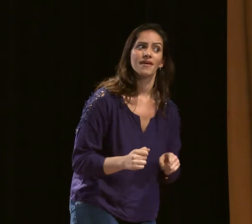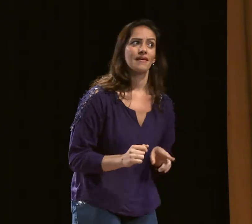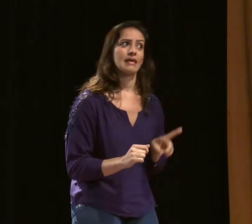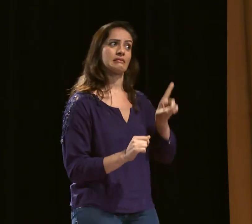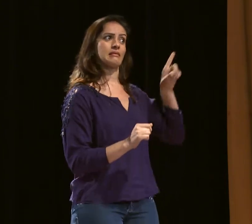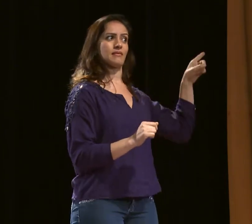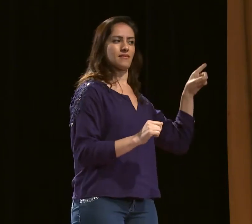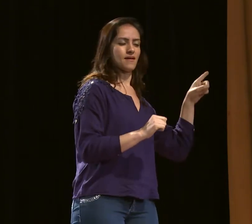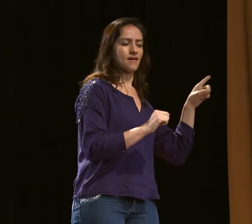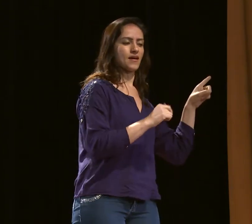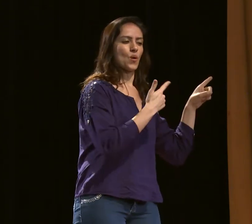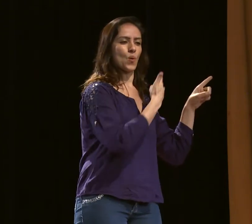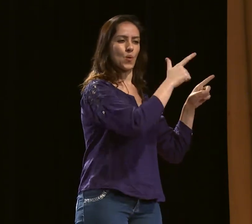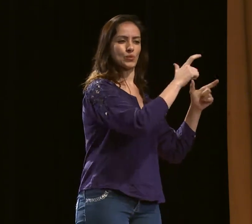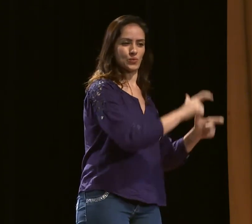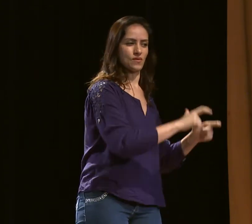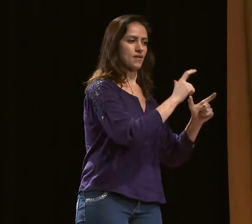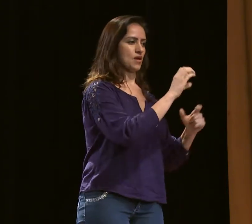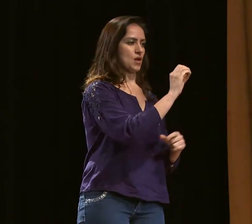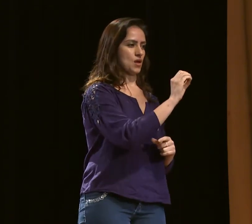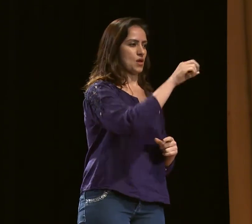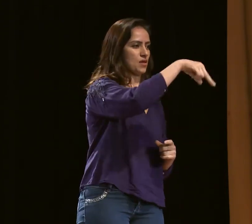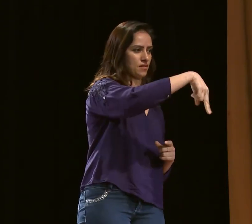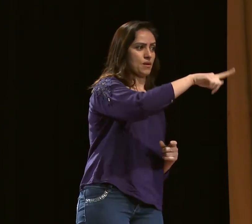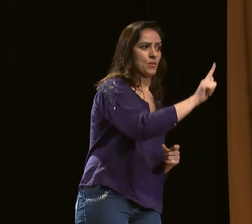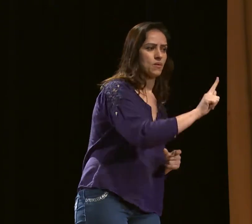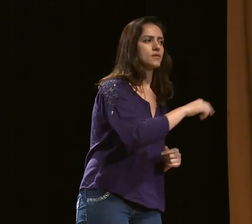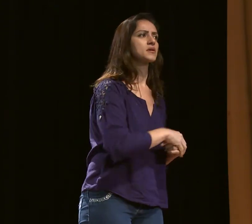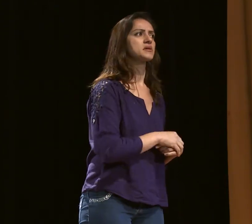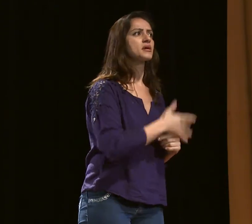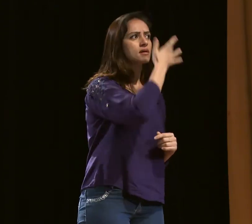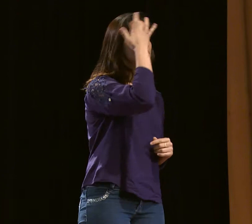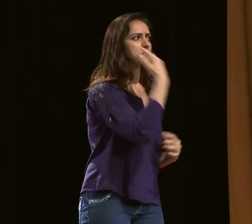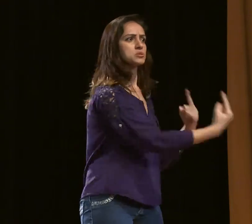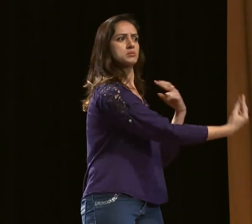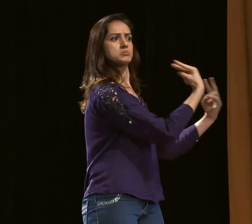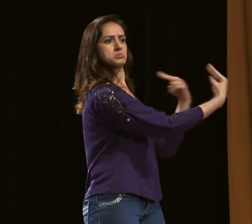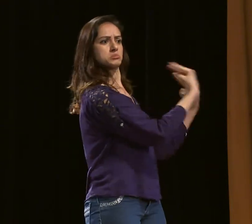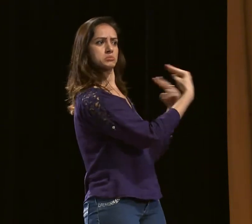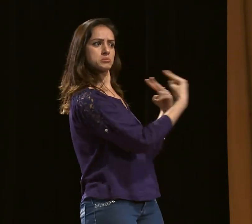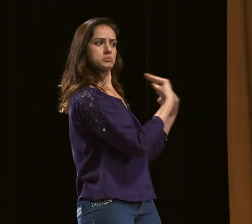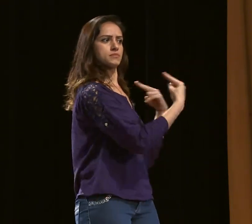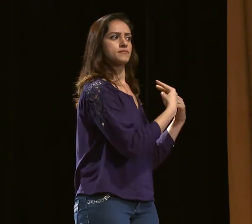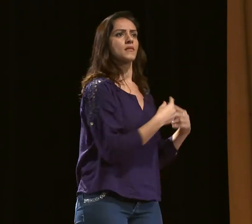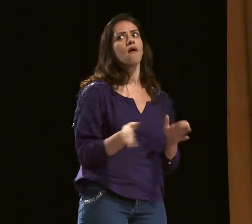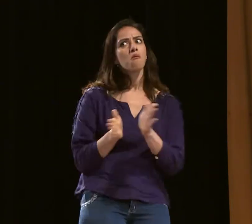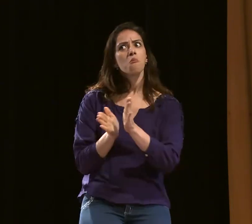porque lá onde eu trabalhava, que era na ONG, as pessoas sempre me olhavam, né, conversando